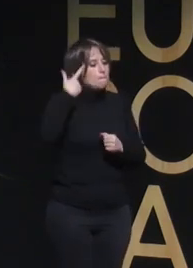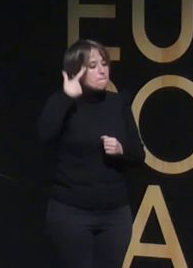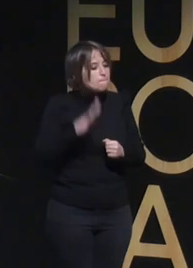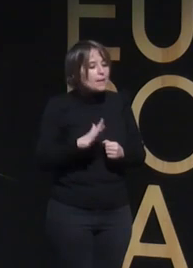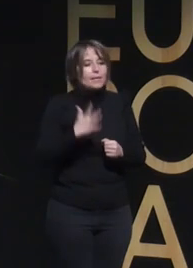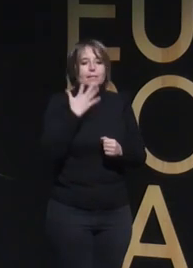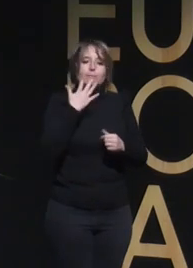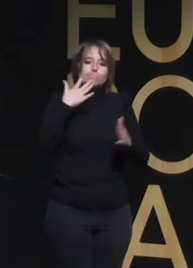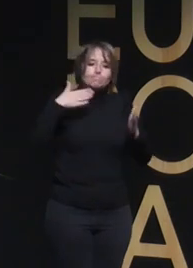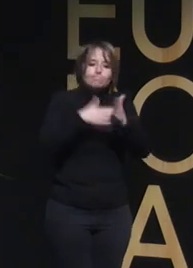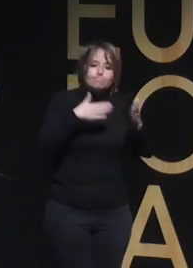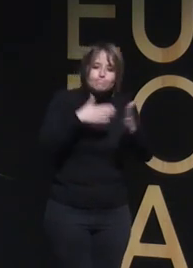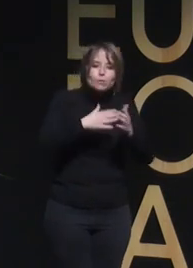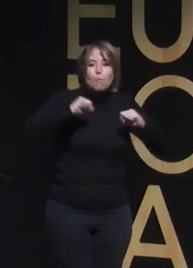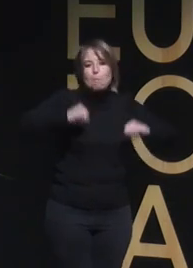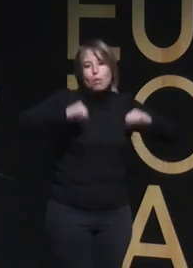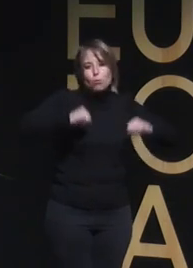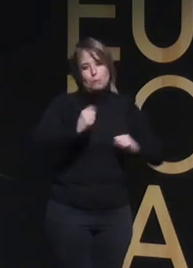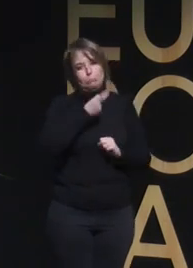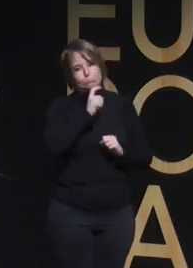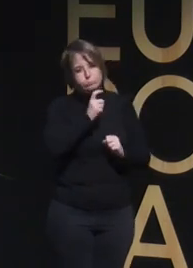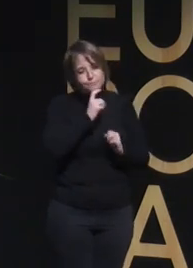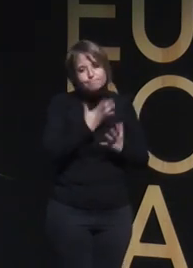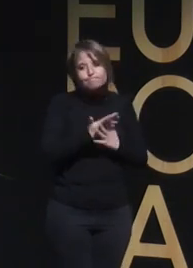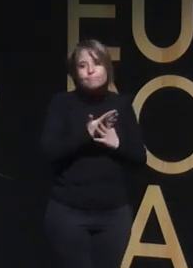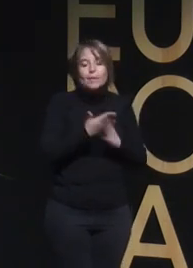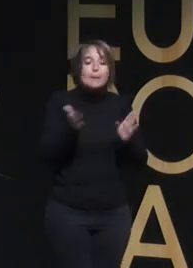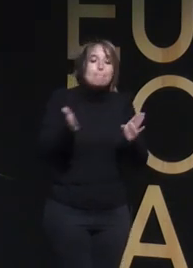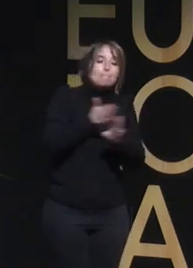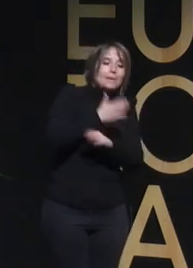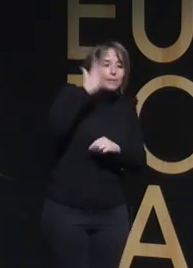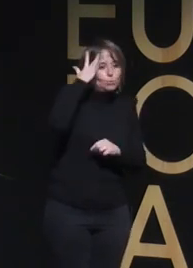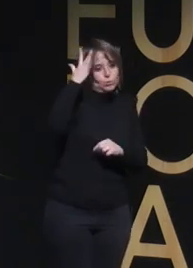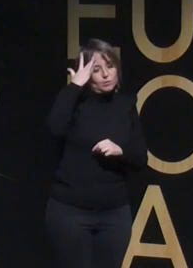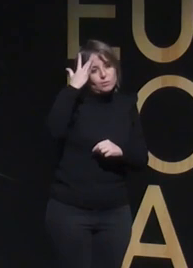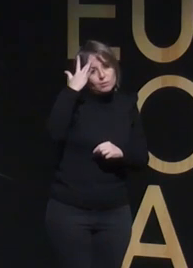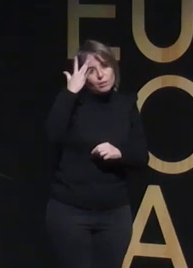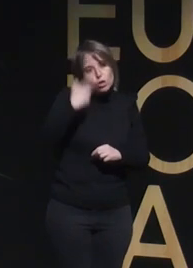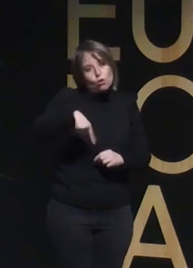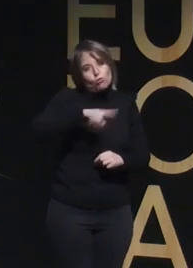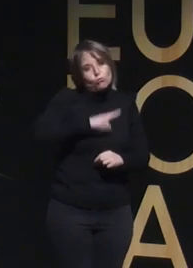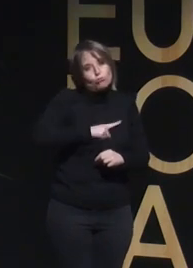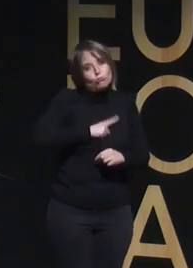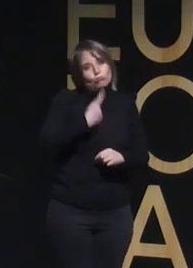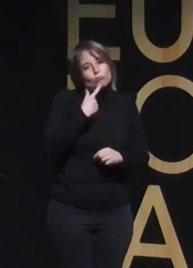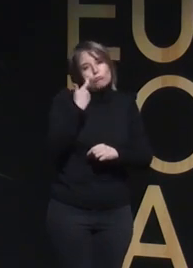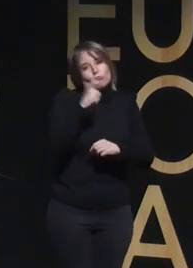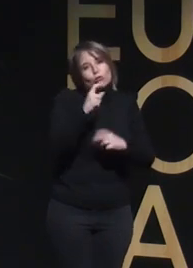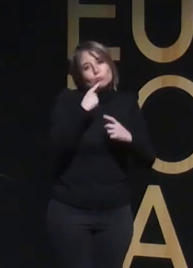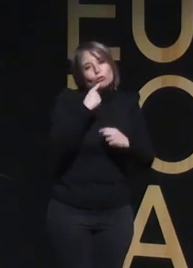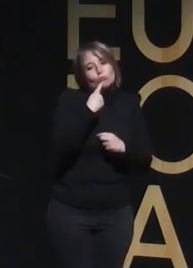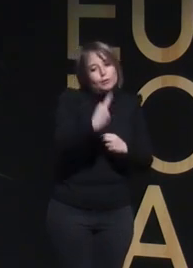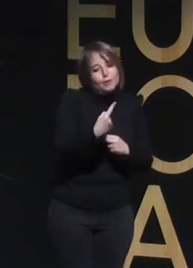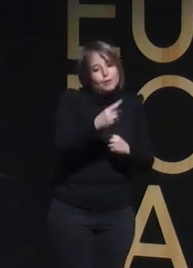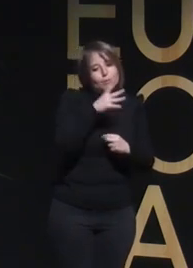en ciertos aspectos madurativos. Yo sí que creo que la preadolescencia es lo que nosotros necesitamos decir porque estamos